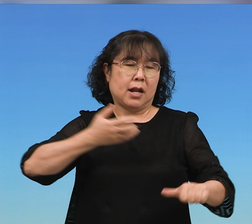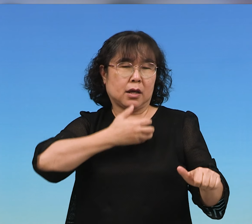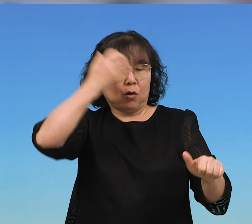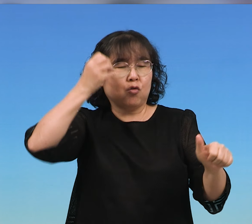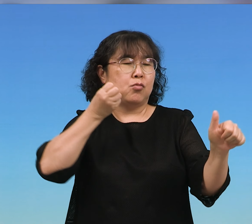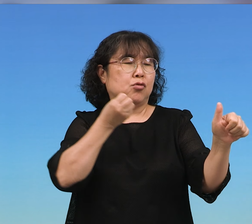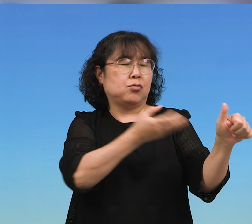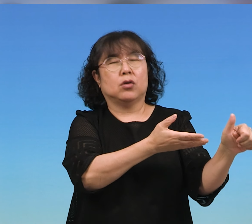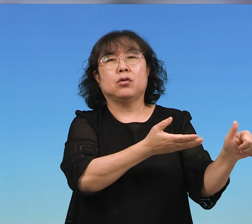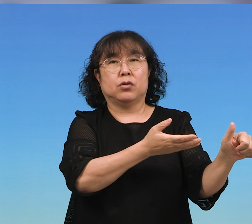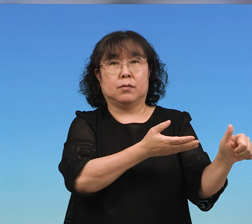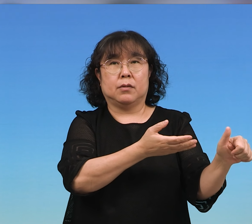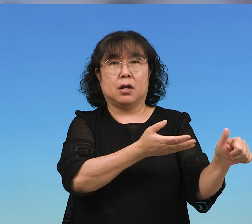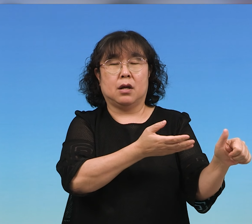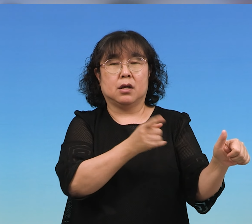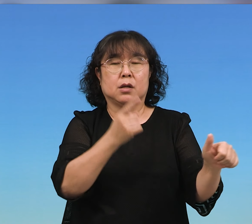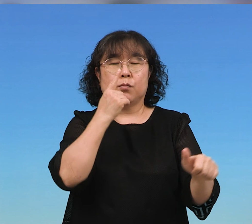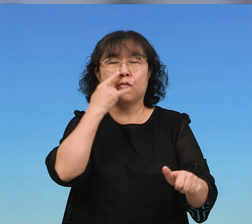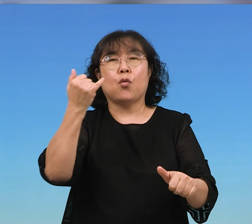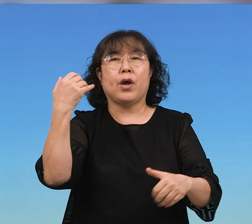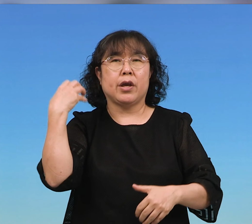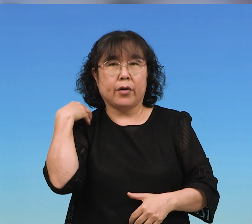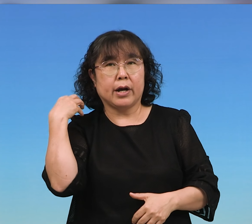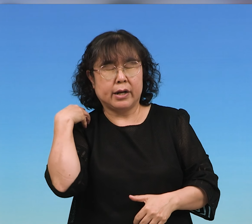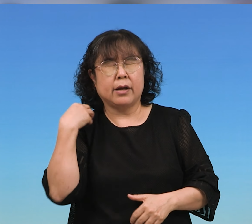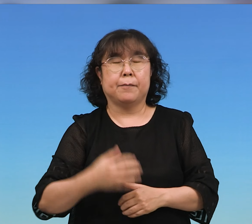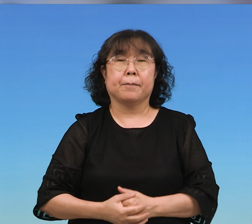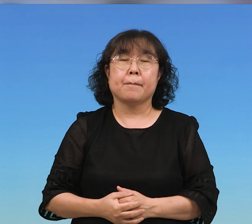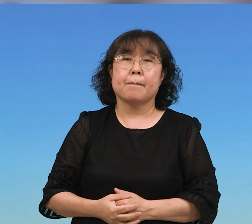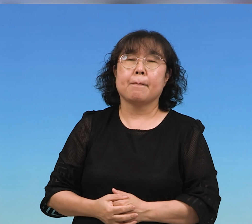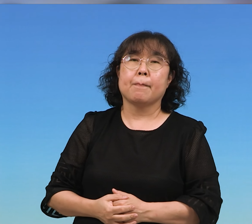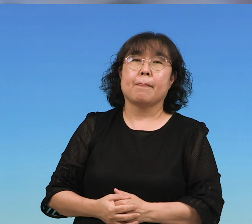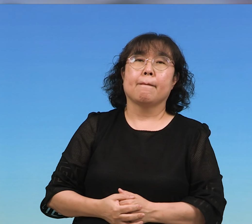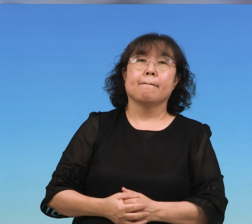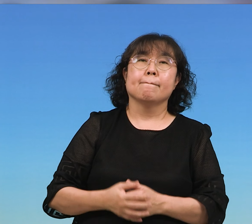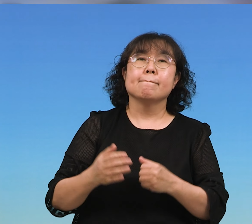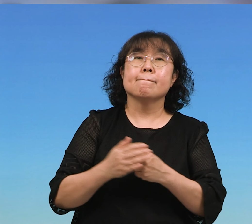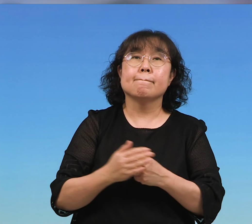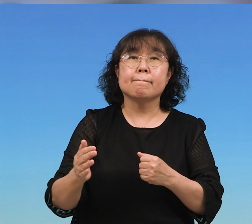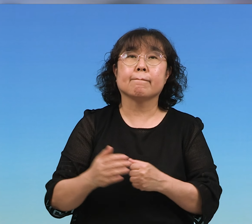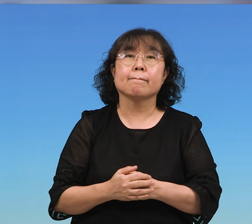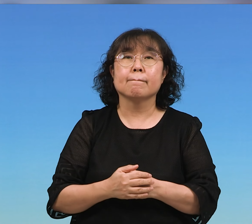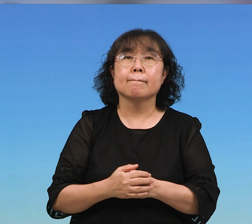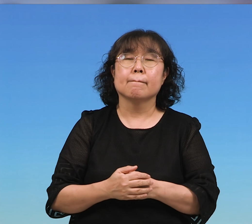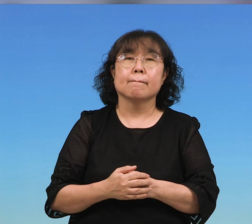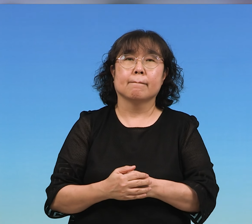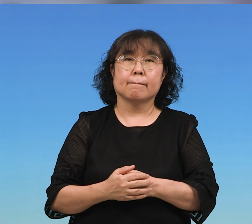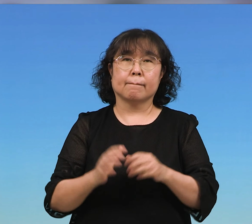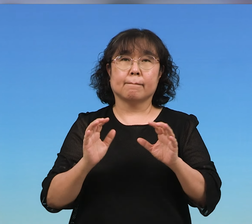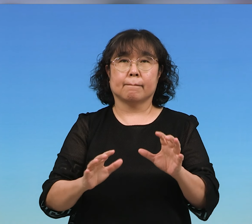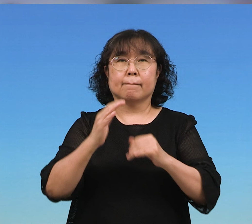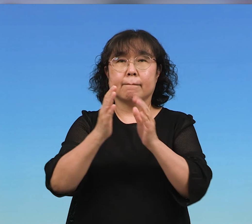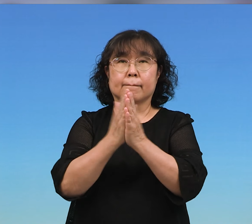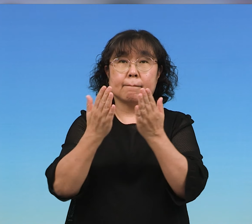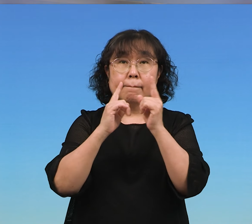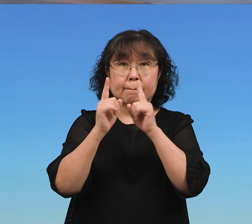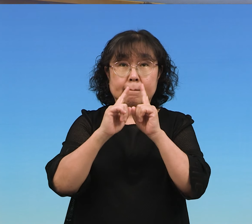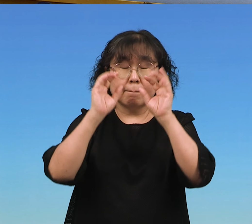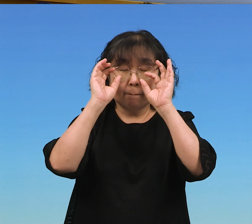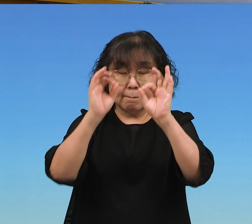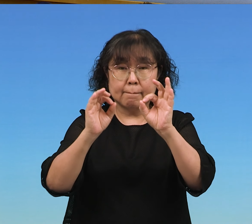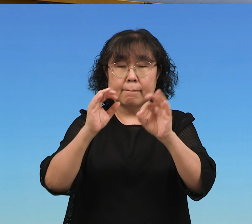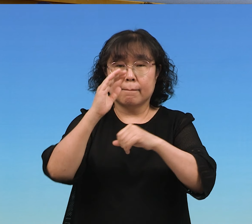전해주는 거예요. 저는 이게 부모라고 생각을 합니다. 그래서 저는 이 말씀을 준비하는 동안에 오늘 본문